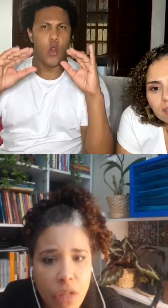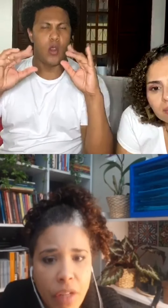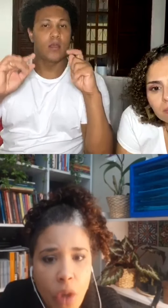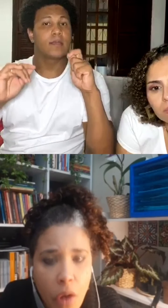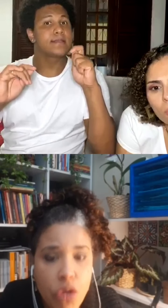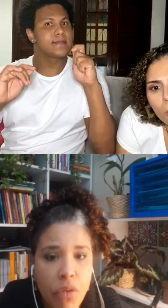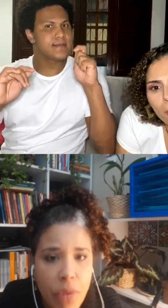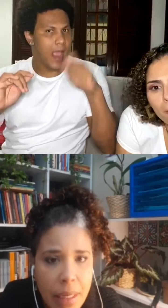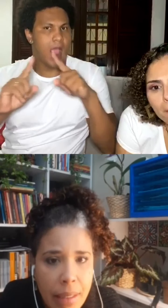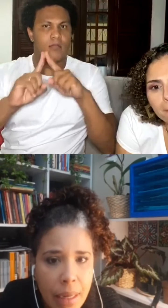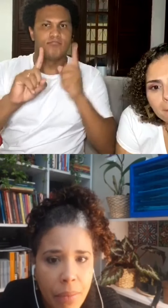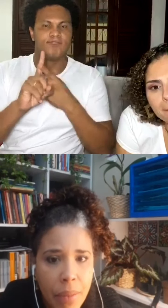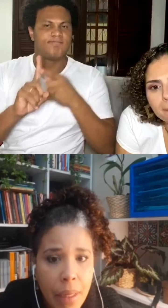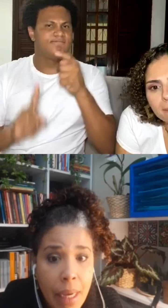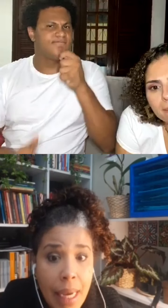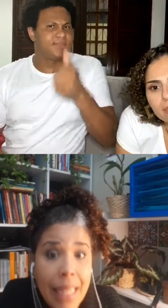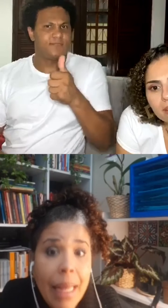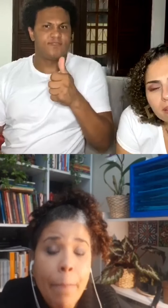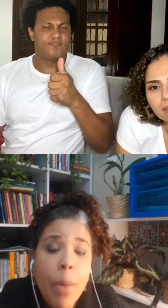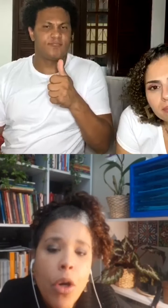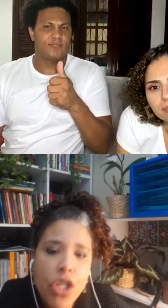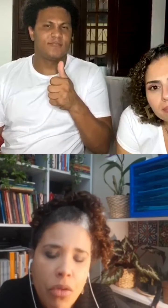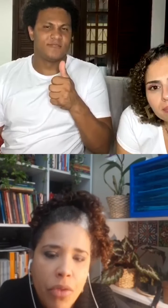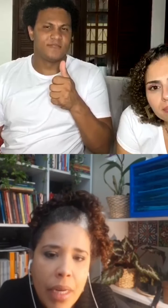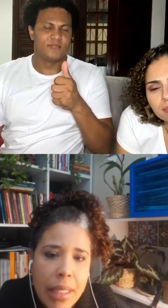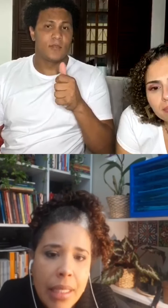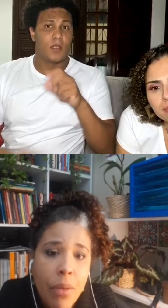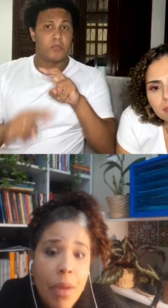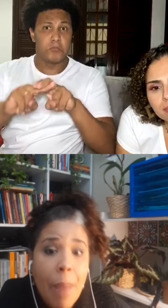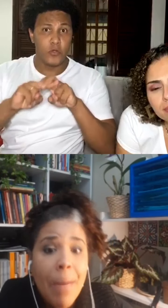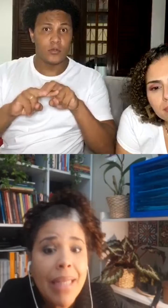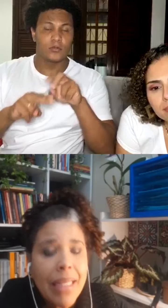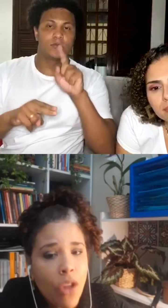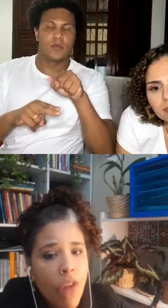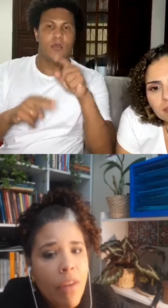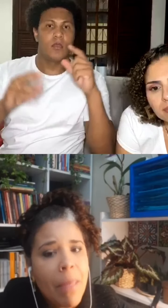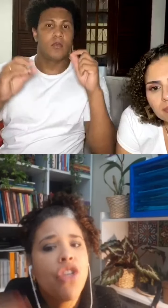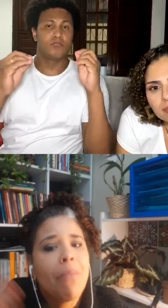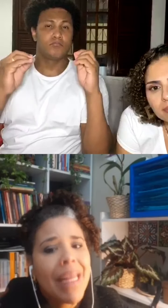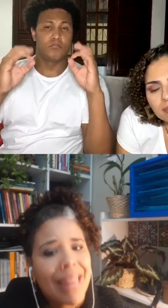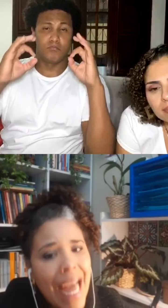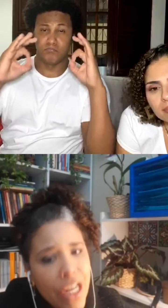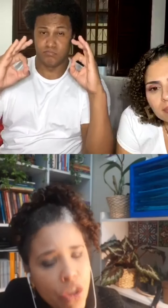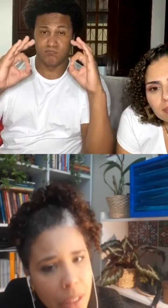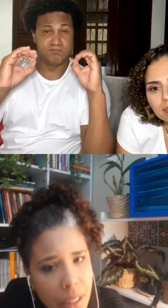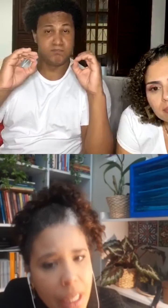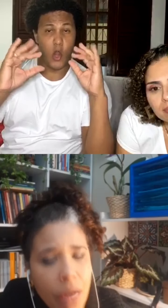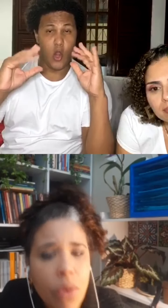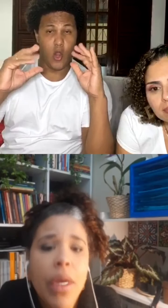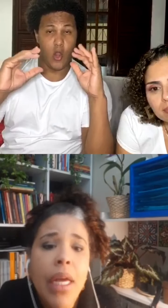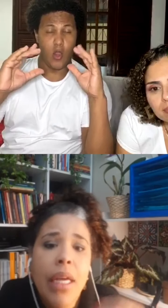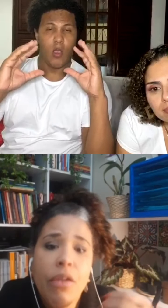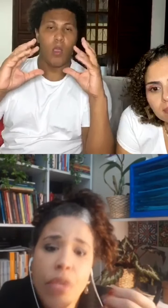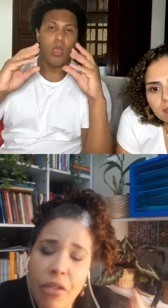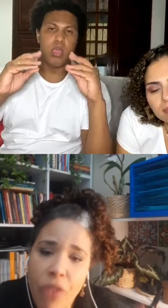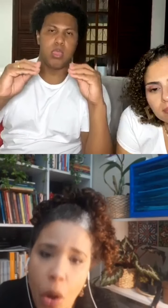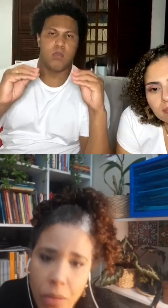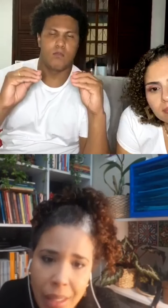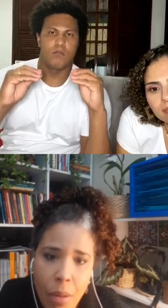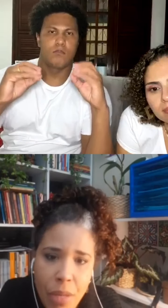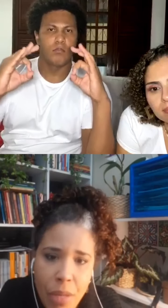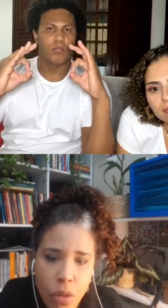tentativa nova de ovulação. E depois da ovulação, passa-se novamente metade do ciclo e você